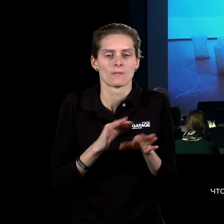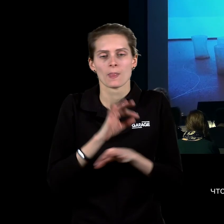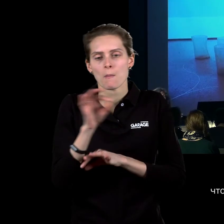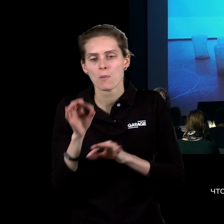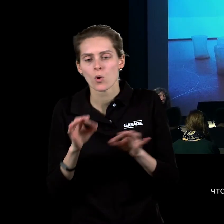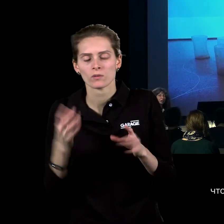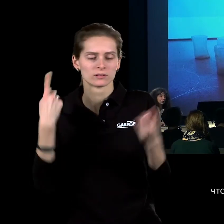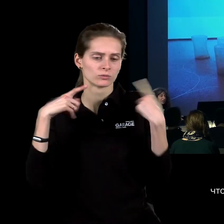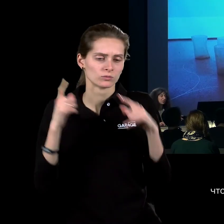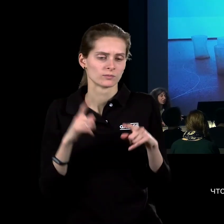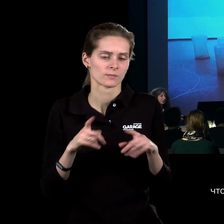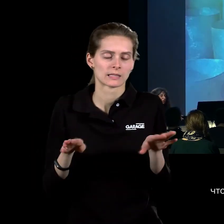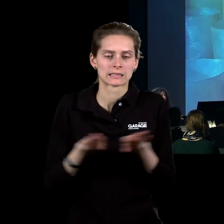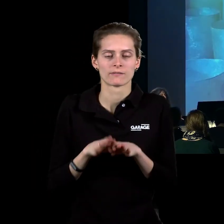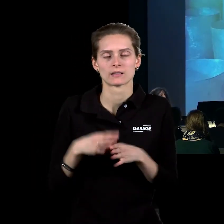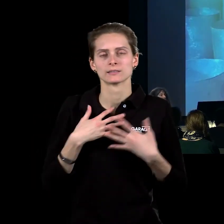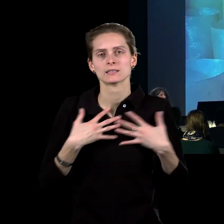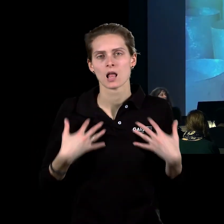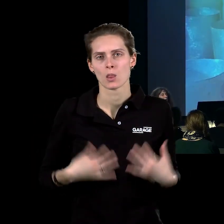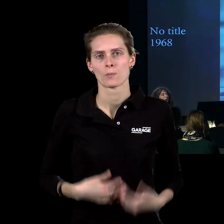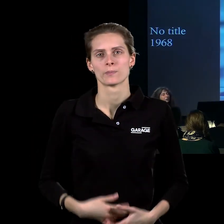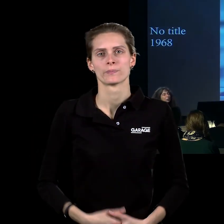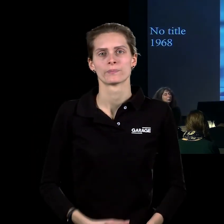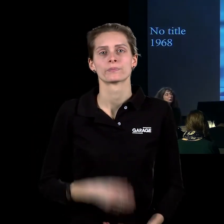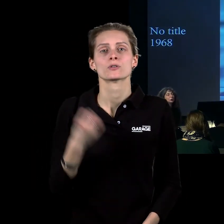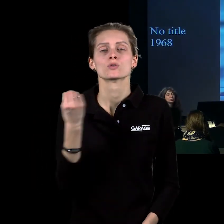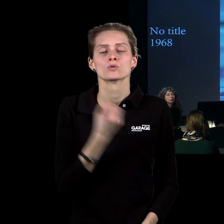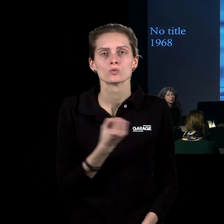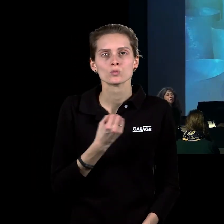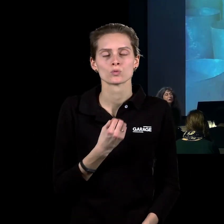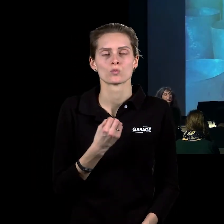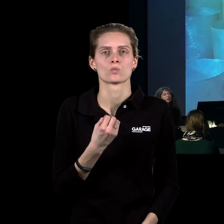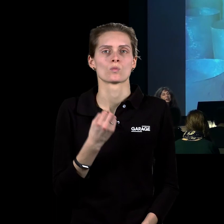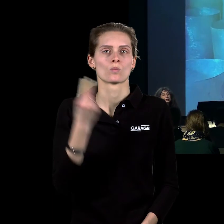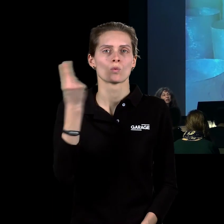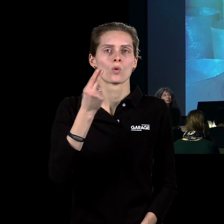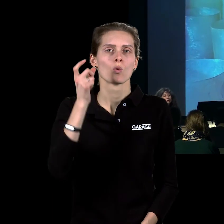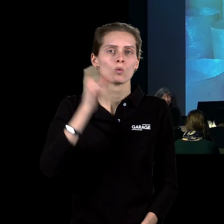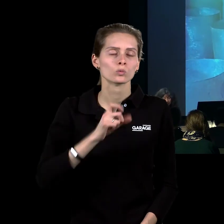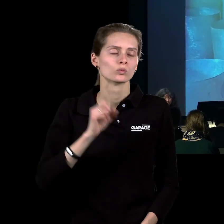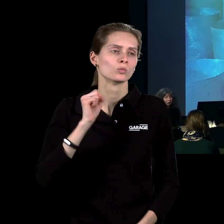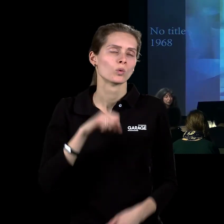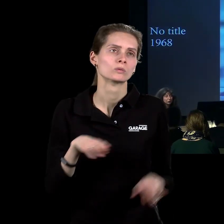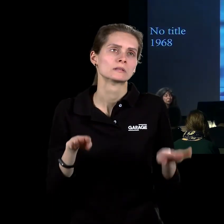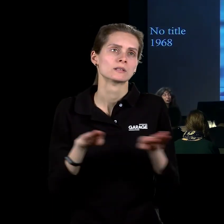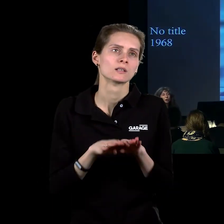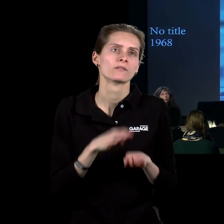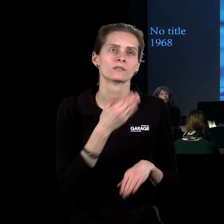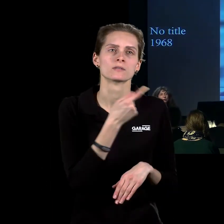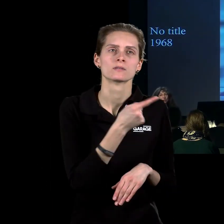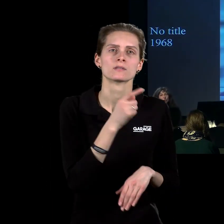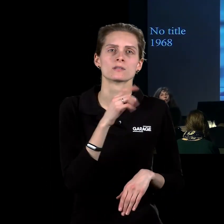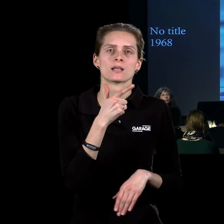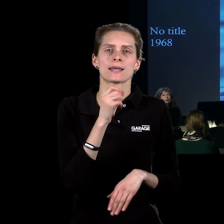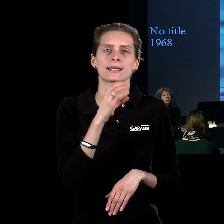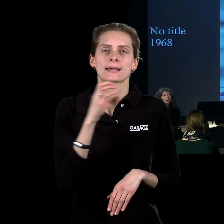телом, с органикой. А еще один из художников, с которым, наверное, интересно сравнить Эву Гессе, тем более, что они